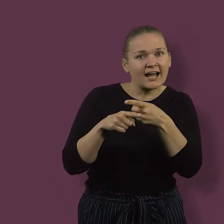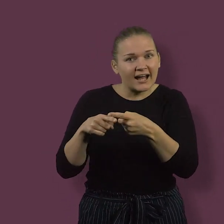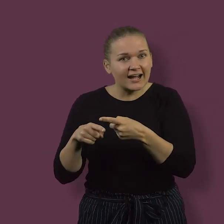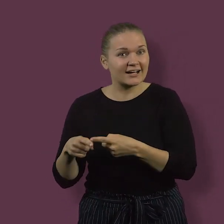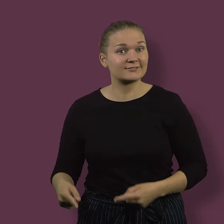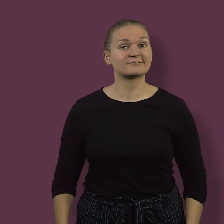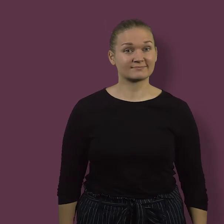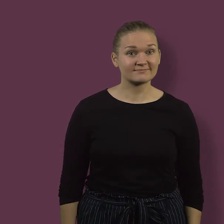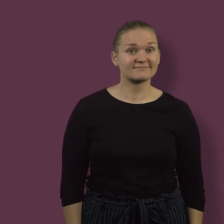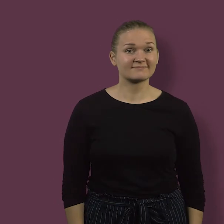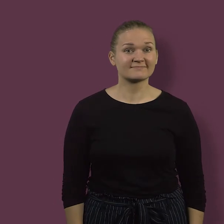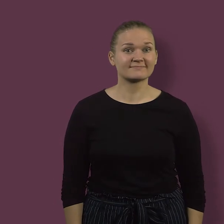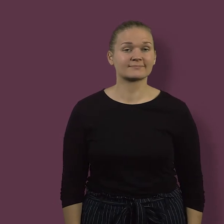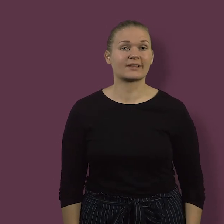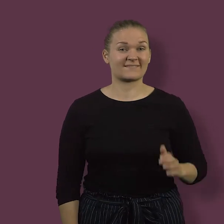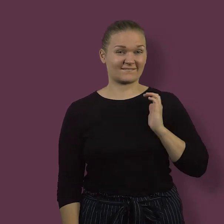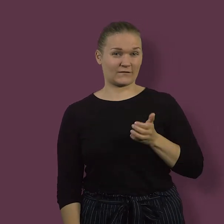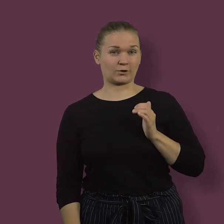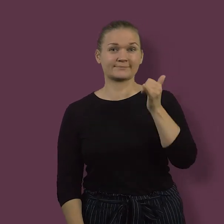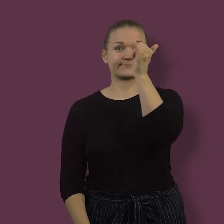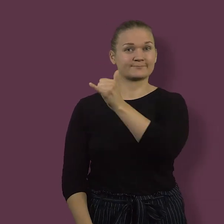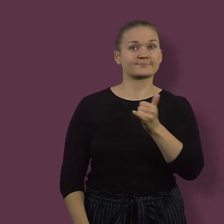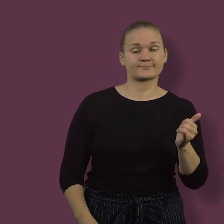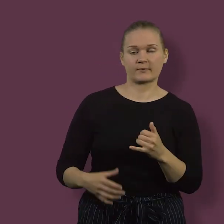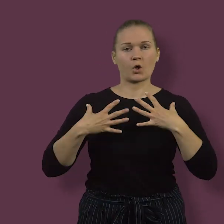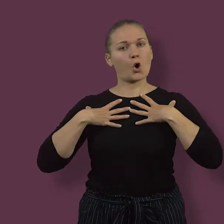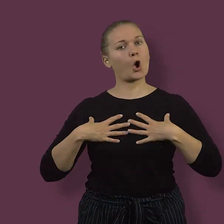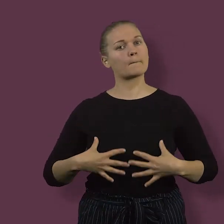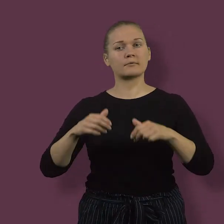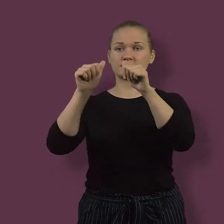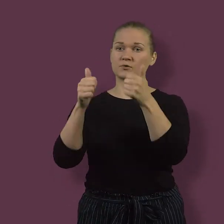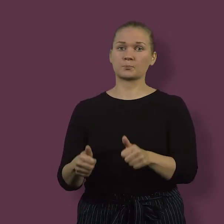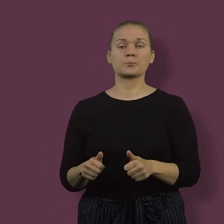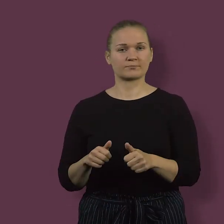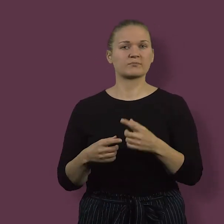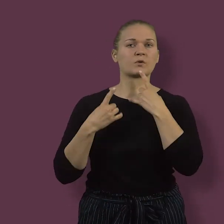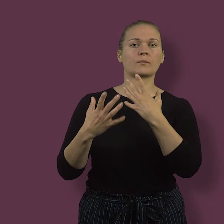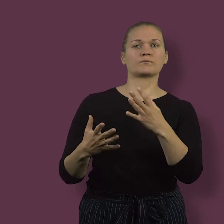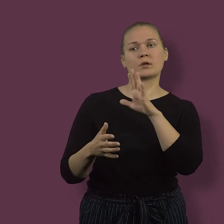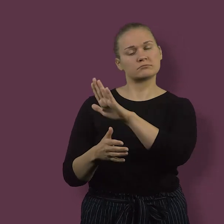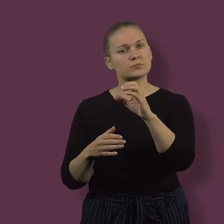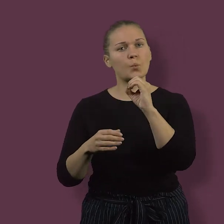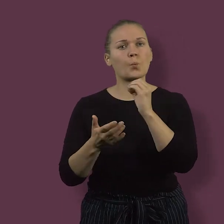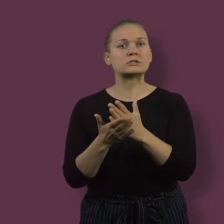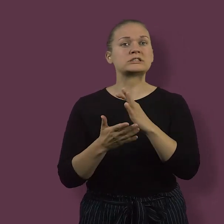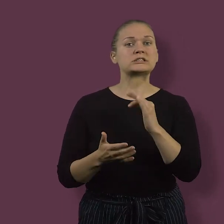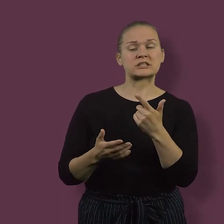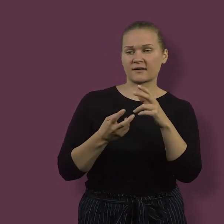är hästsvansen en återkommande symbol. Frisyren som en tydlig signal av ett barn på väg in i en sfär